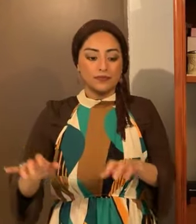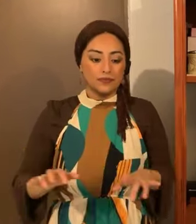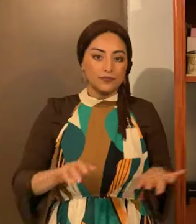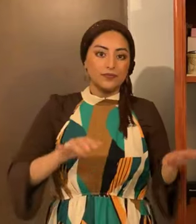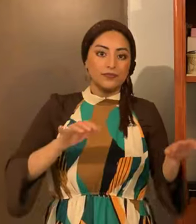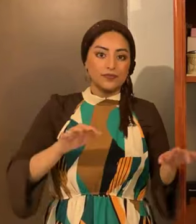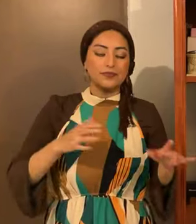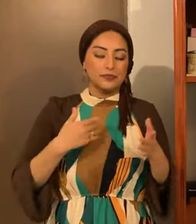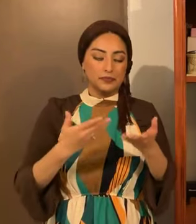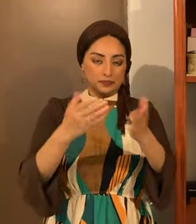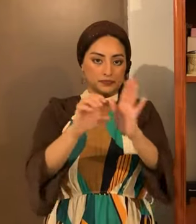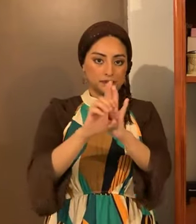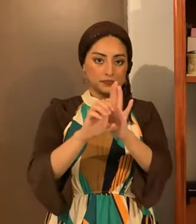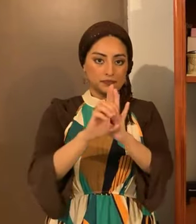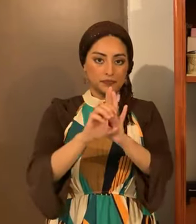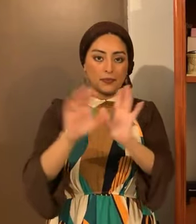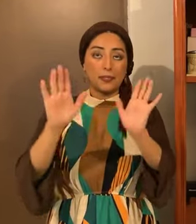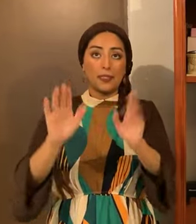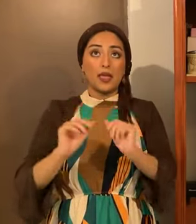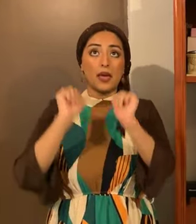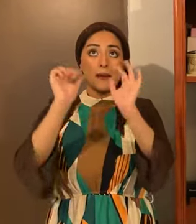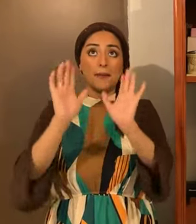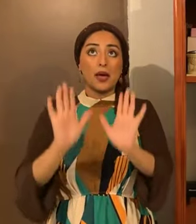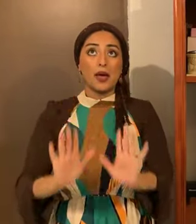Baruch atah